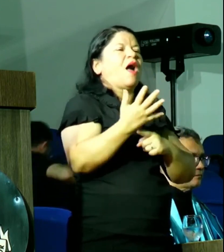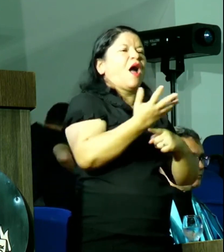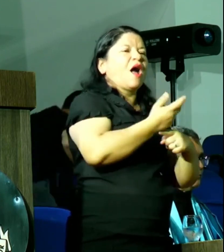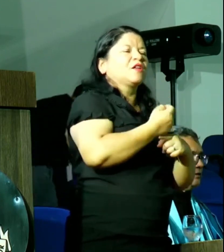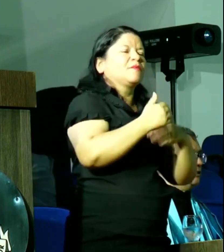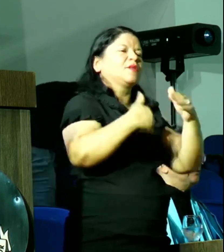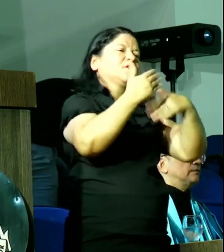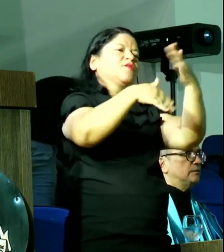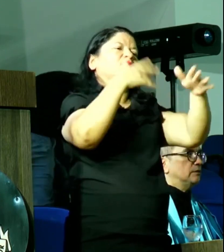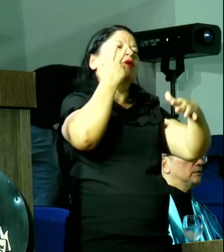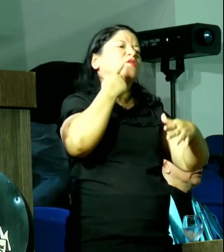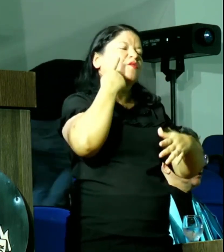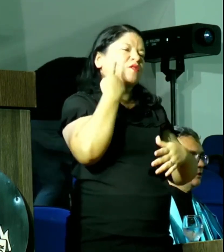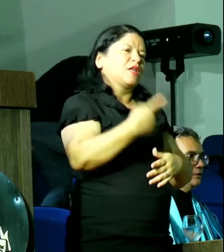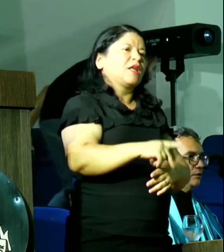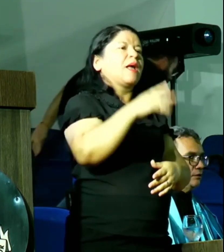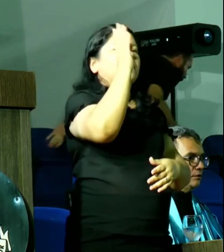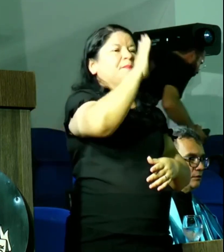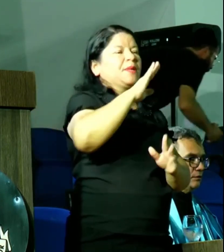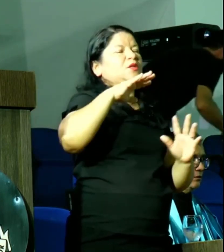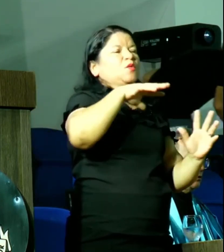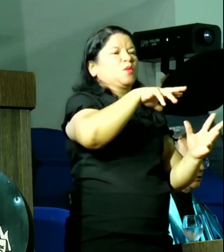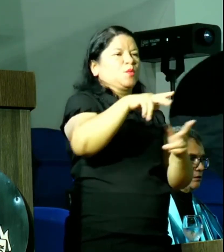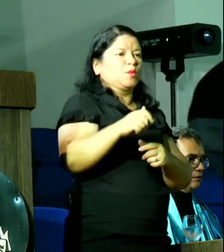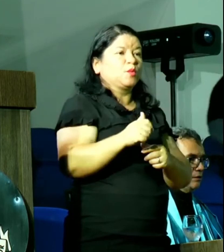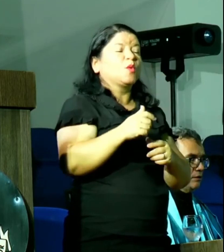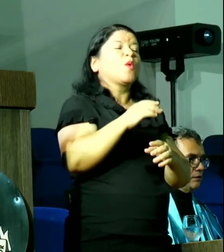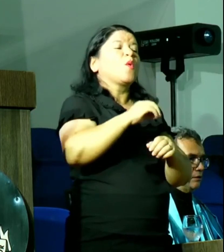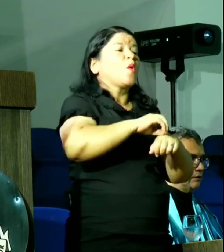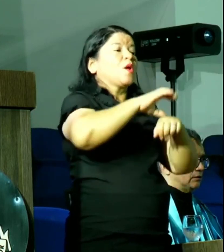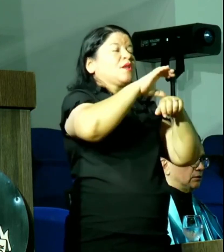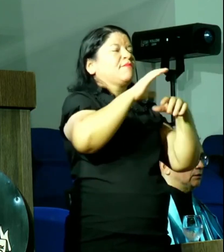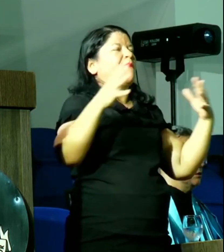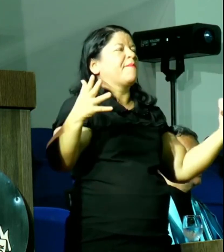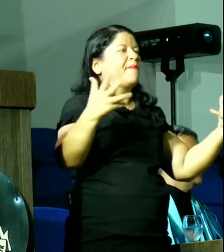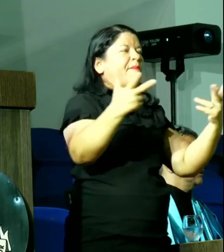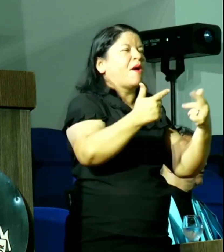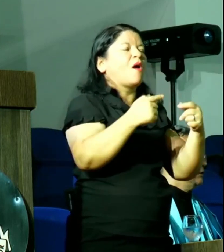desenvolvimento do Ceará, do Brasil e do mundo. Conhecimento de excelência